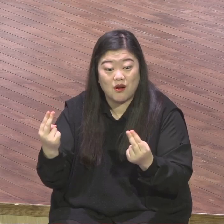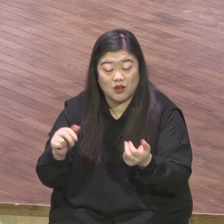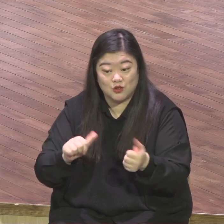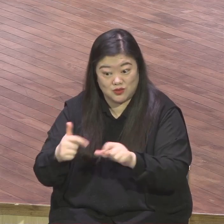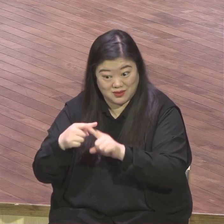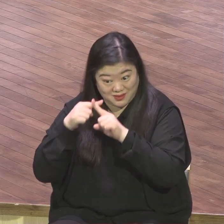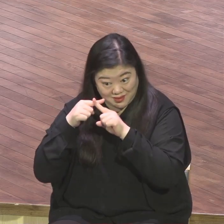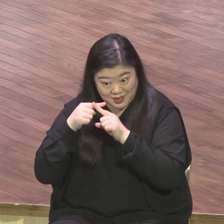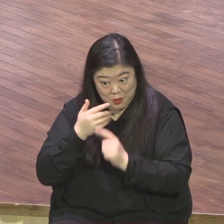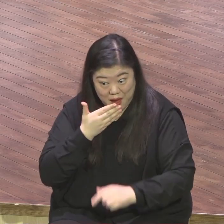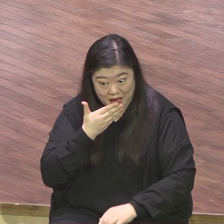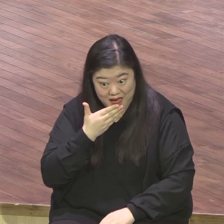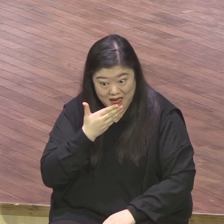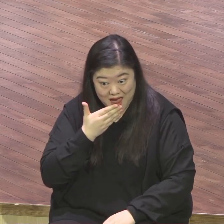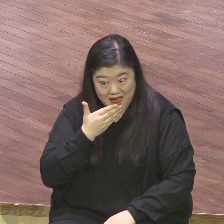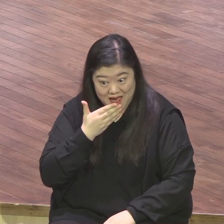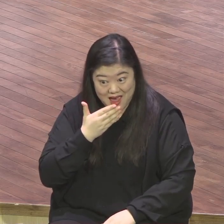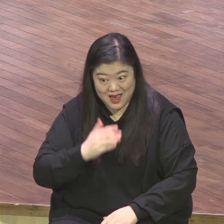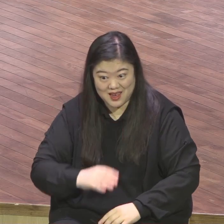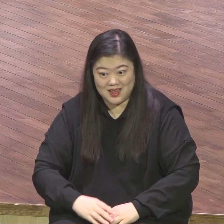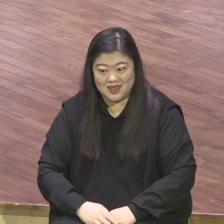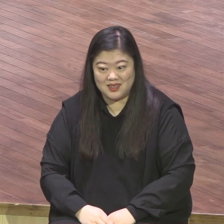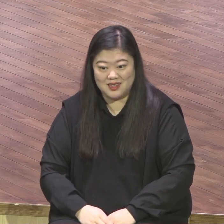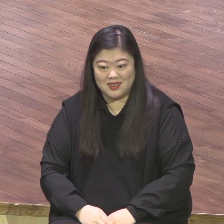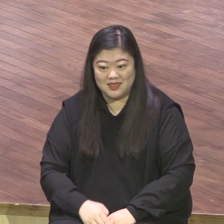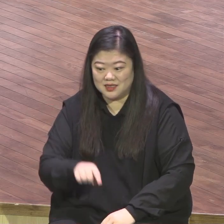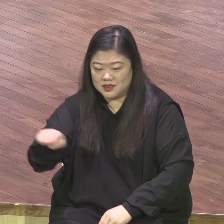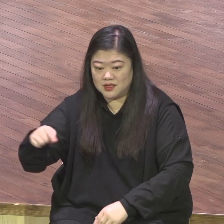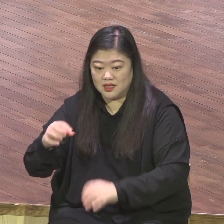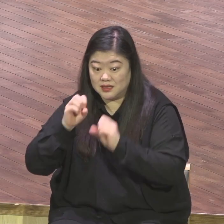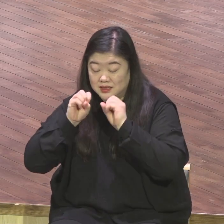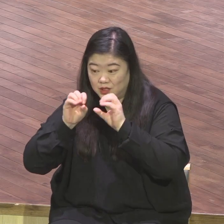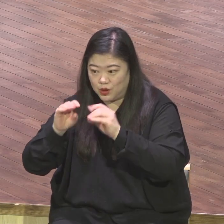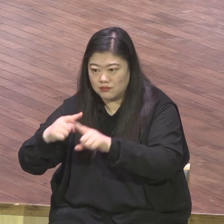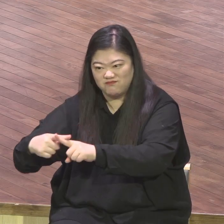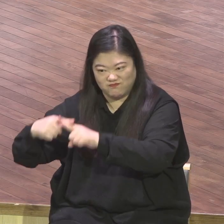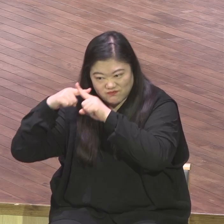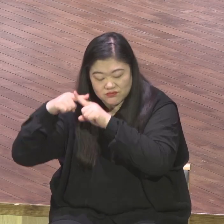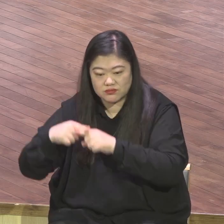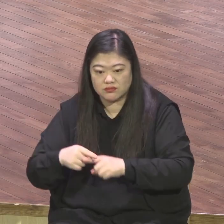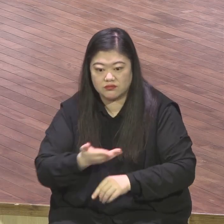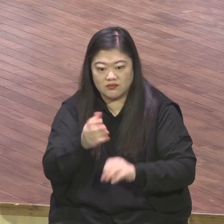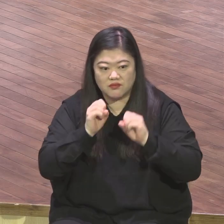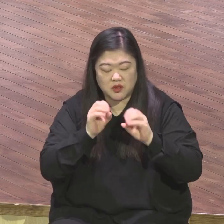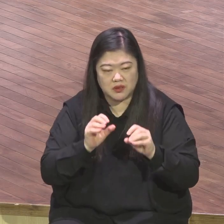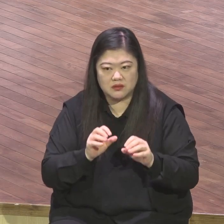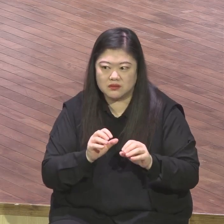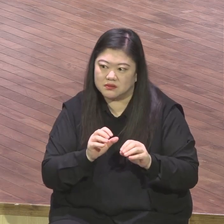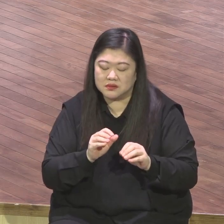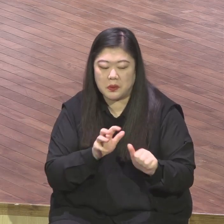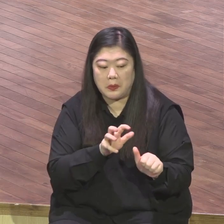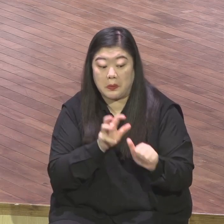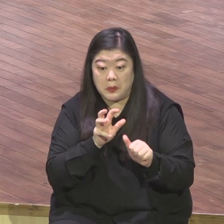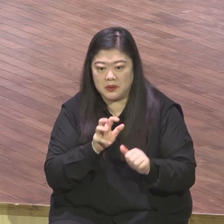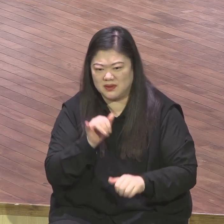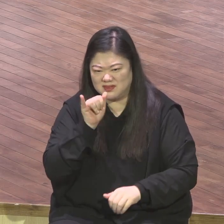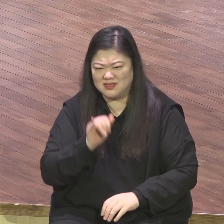같은 예수를 믿는데도 이렇게 생을 건 분들이 있고 예수를 이용하는 사람들도